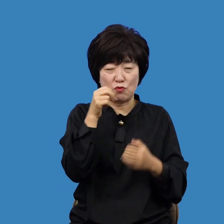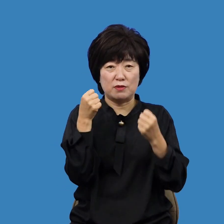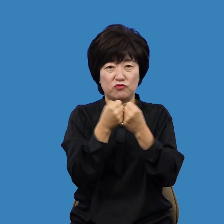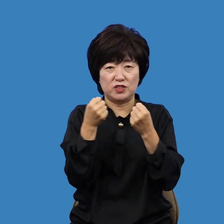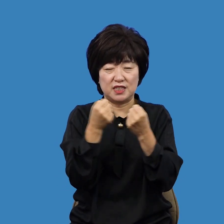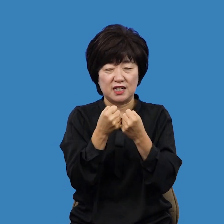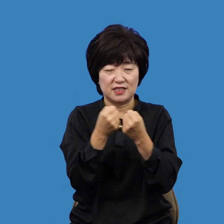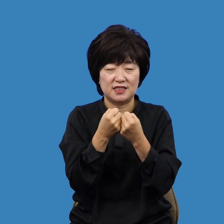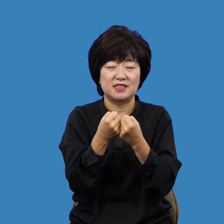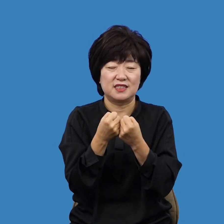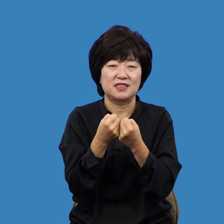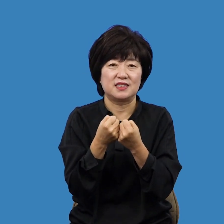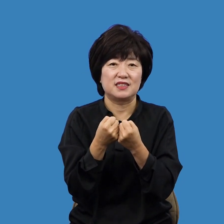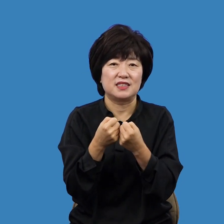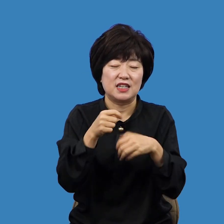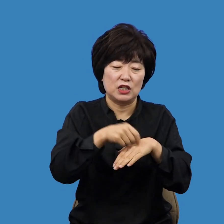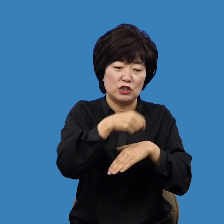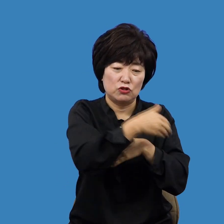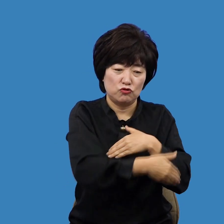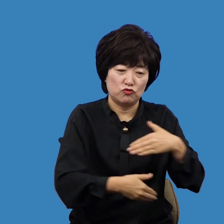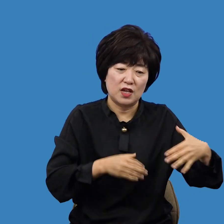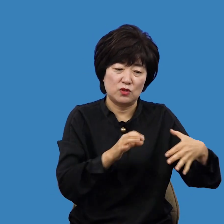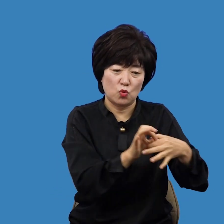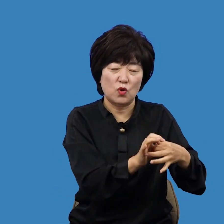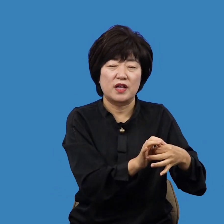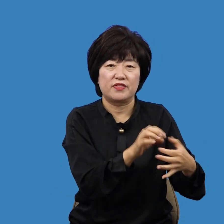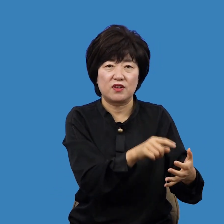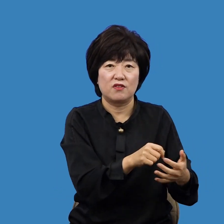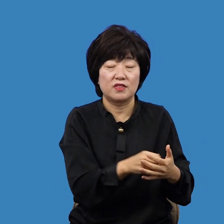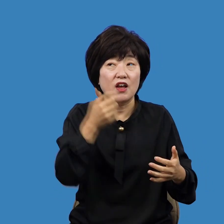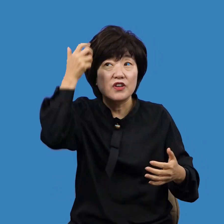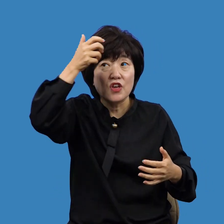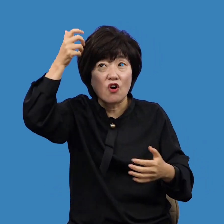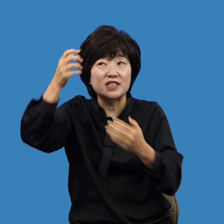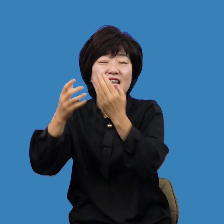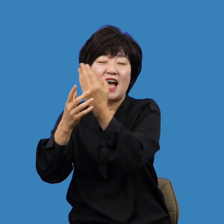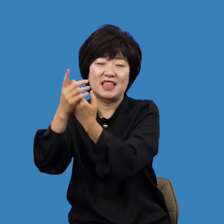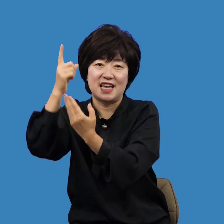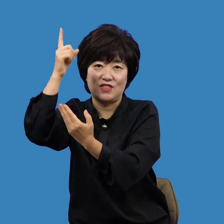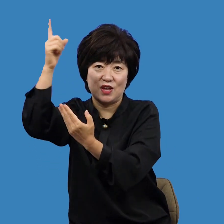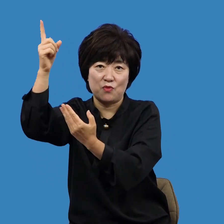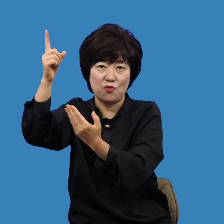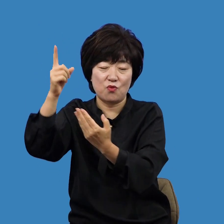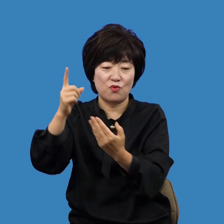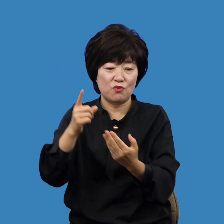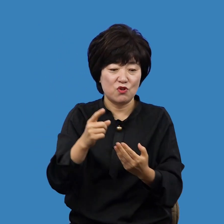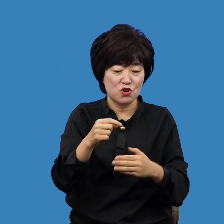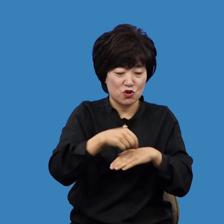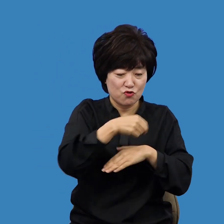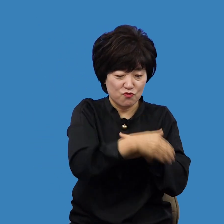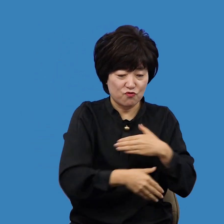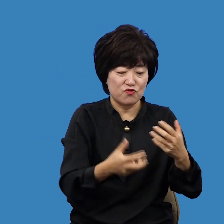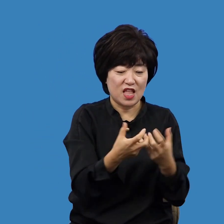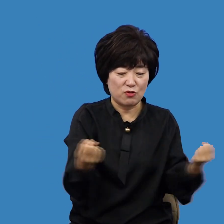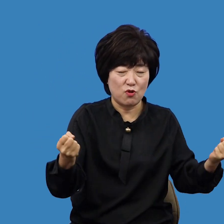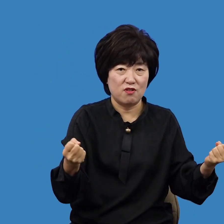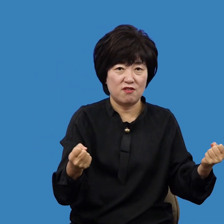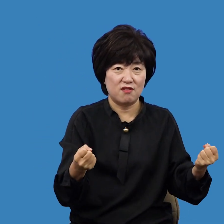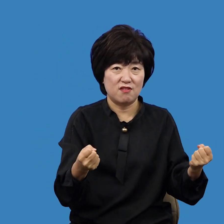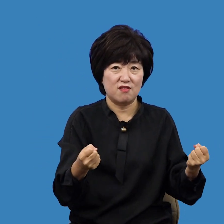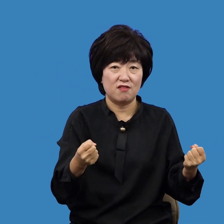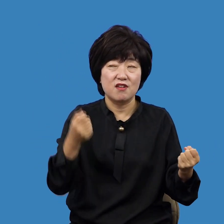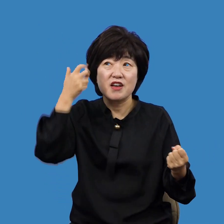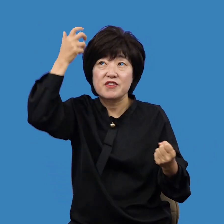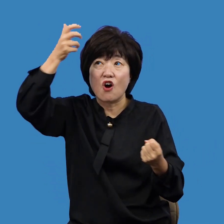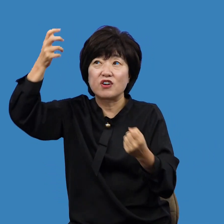속한다는 거예요. 우리가 영적인 원리 첫 번째 할 때 얘기했는데, 영은 하나 되게 하고 육은 나눈다 그랬죠. 영은요 여러분 계속 하나 되게